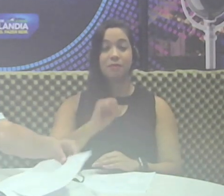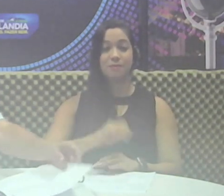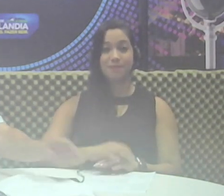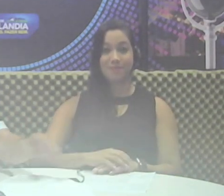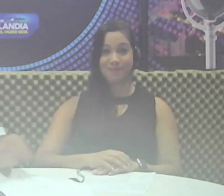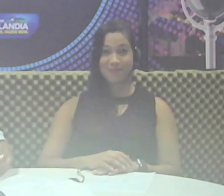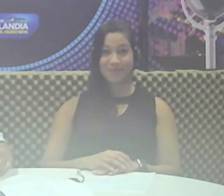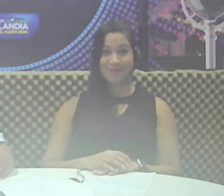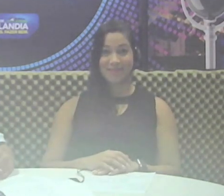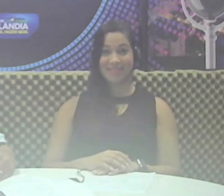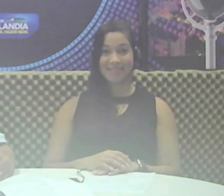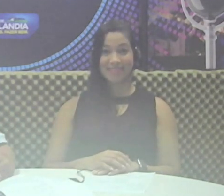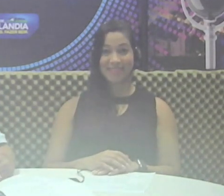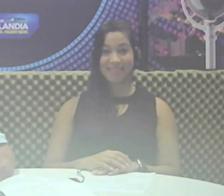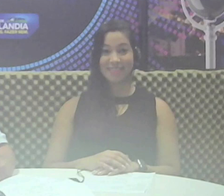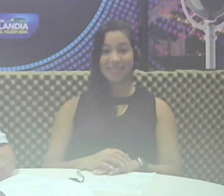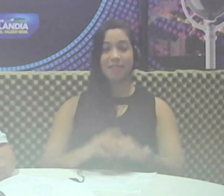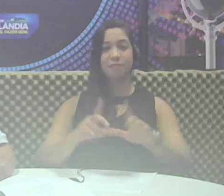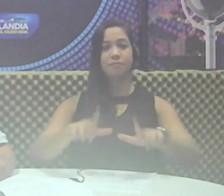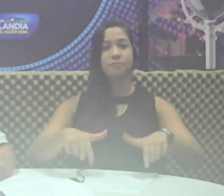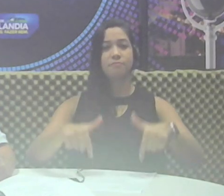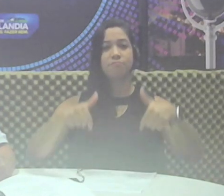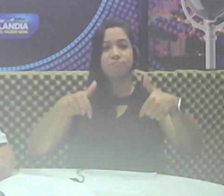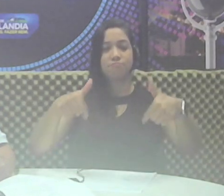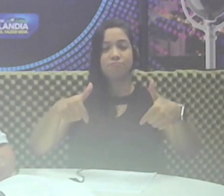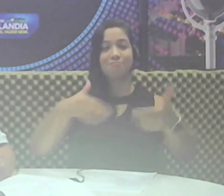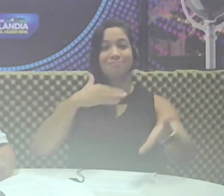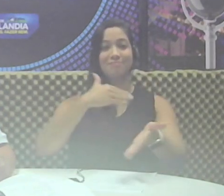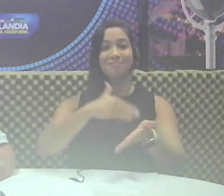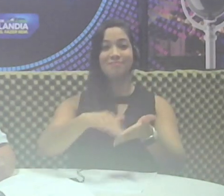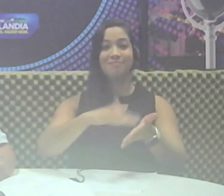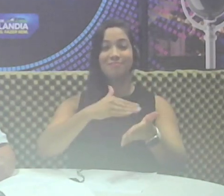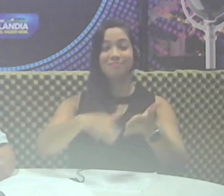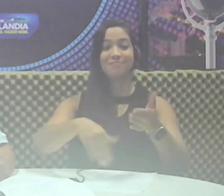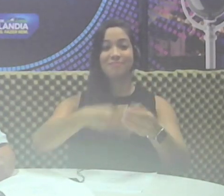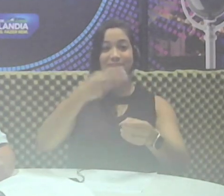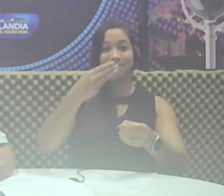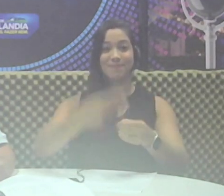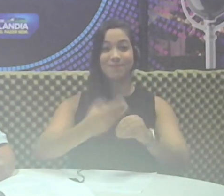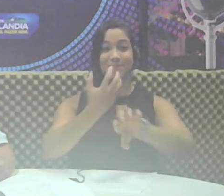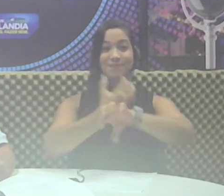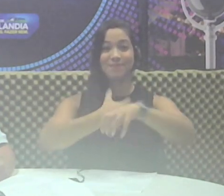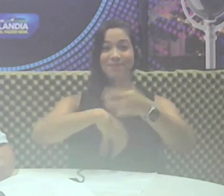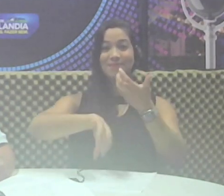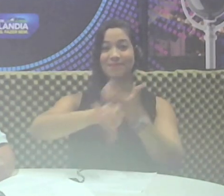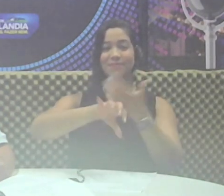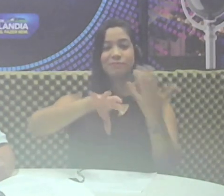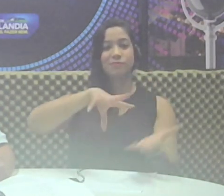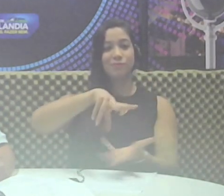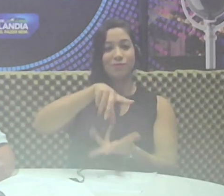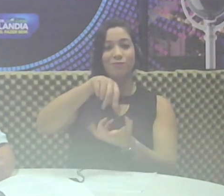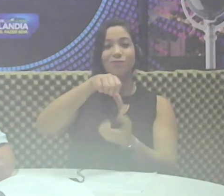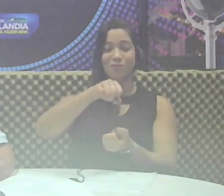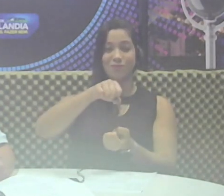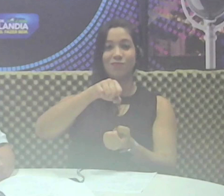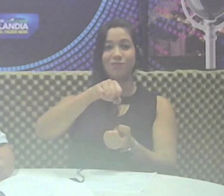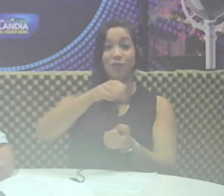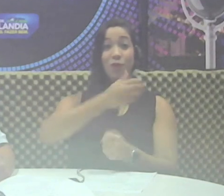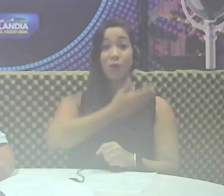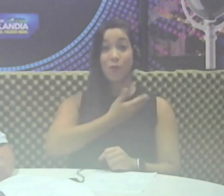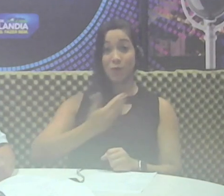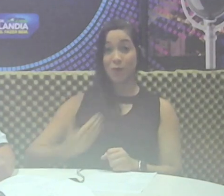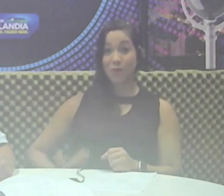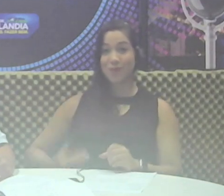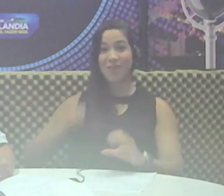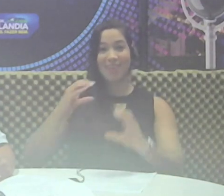Por meio de ação conjunta entre as Secretarias Municipais de Meio Ambiente e Sustentabilidade e de Governo e Comunicação,